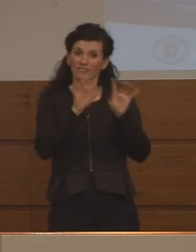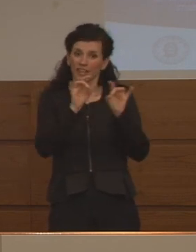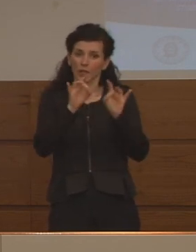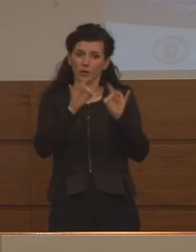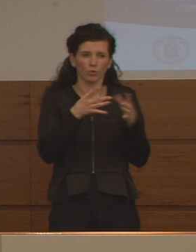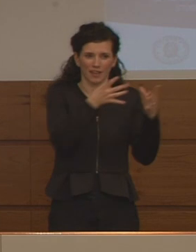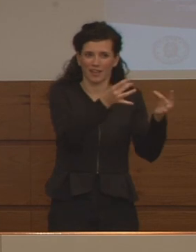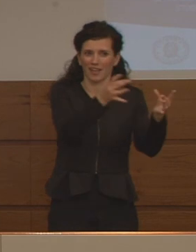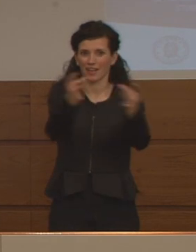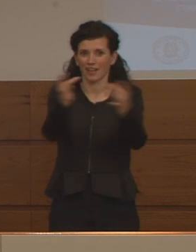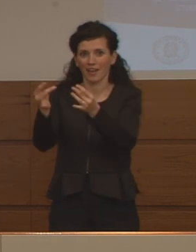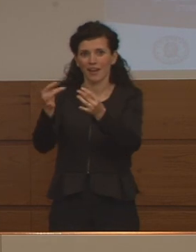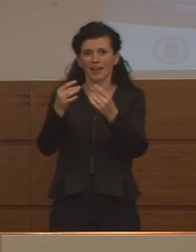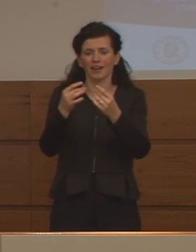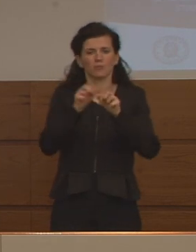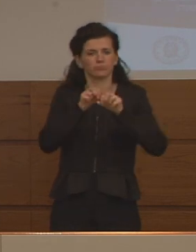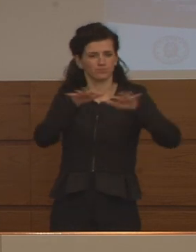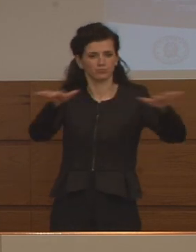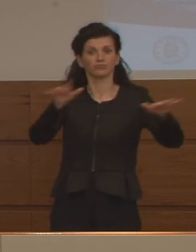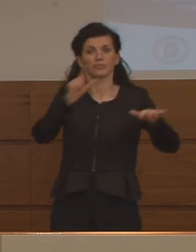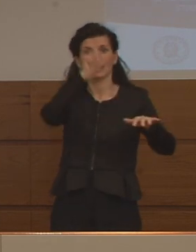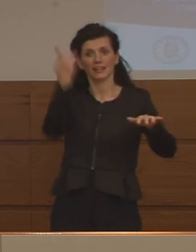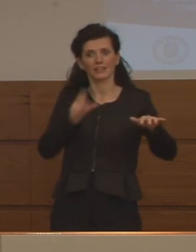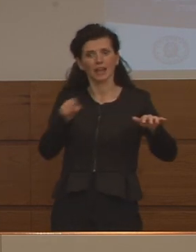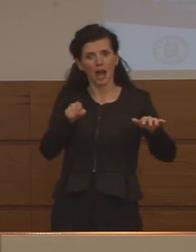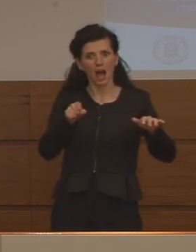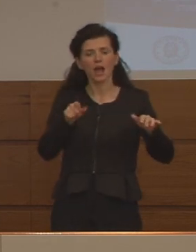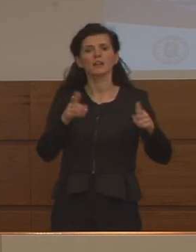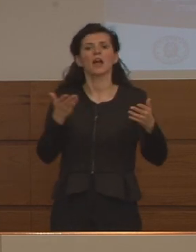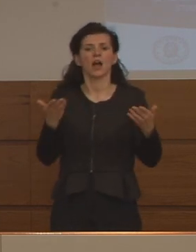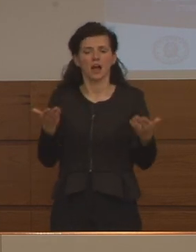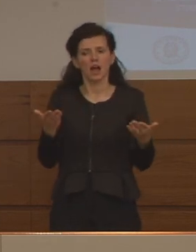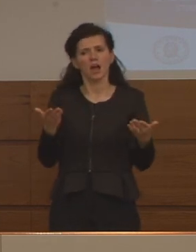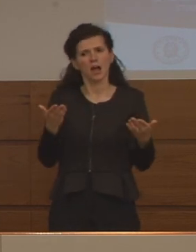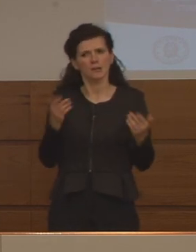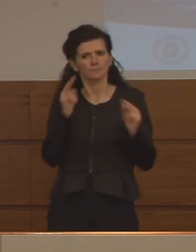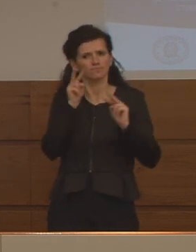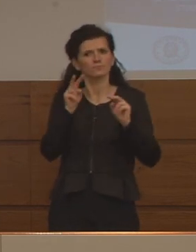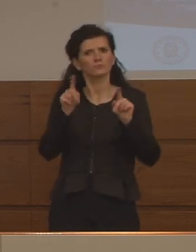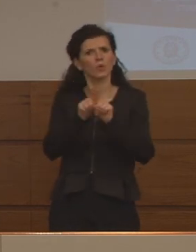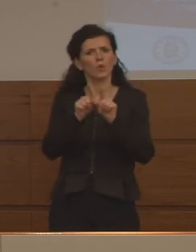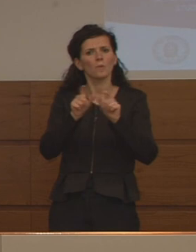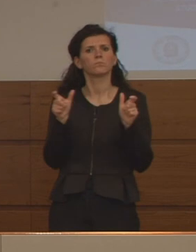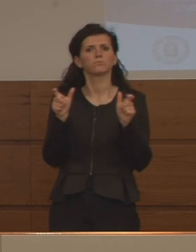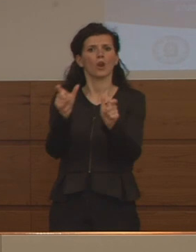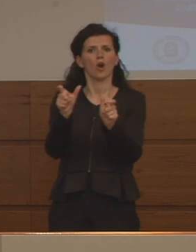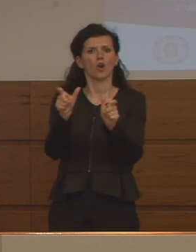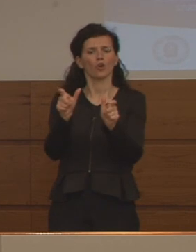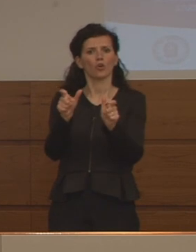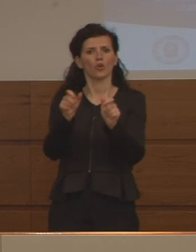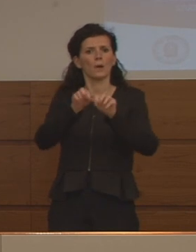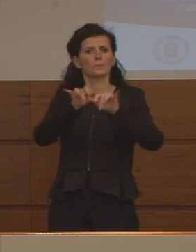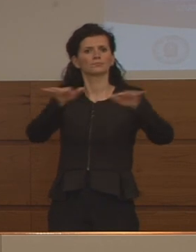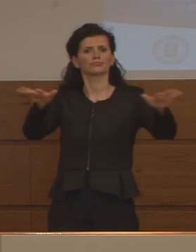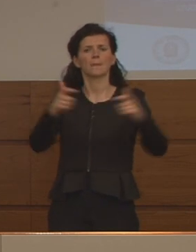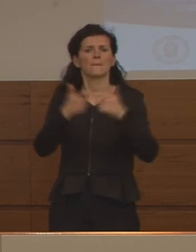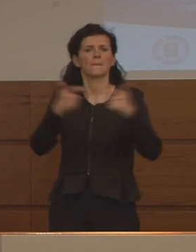nel paese si è quantomeno arrestata come